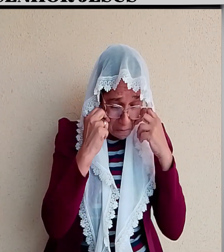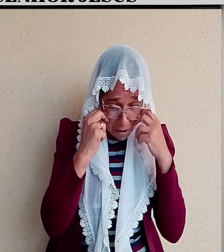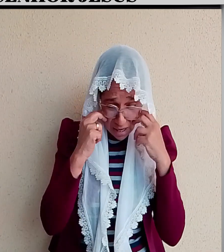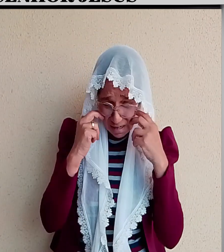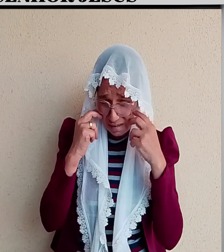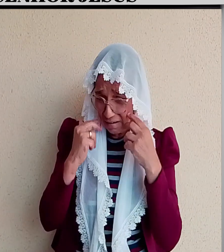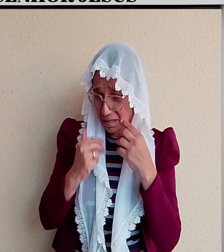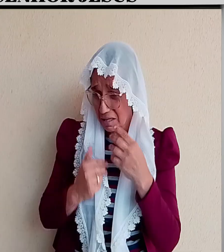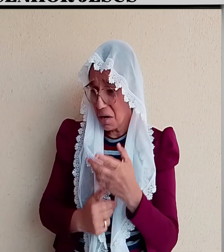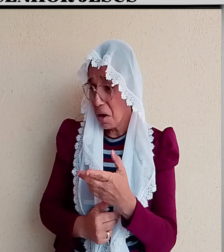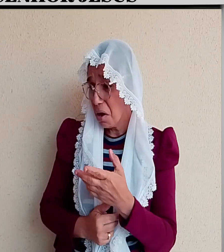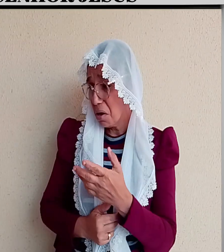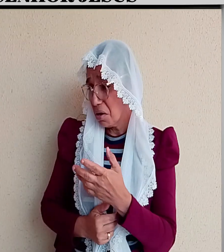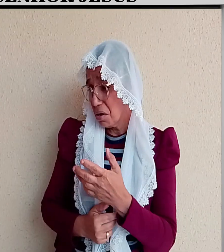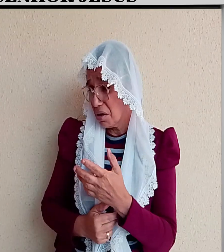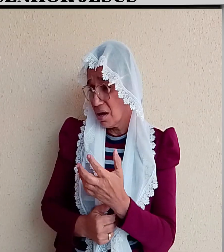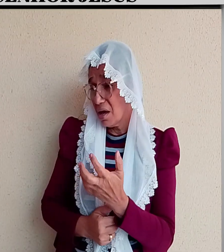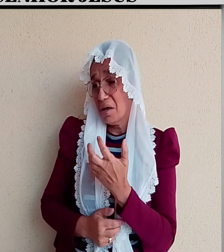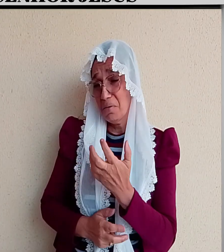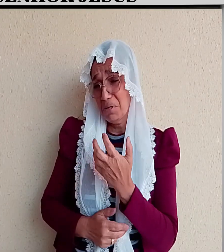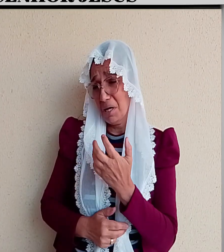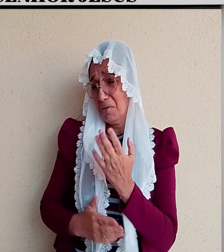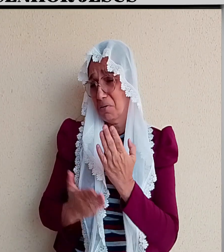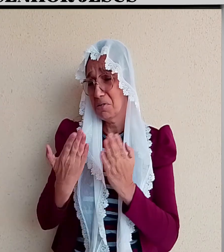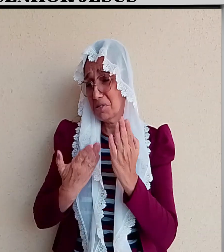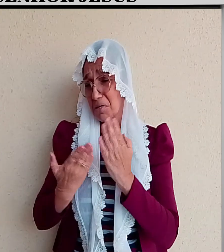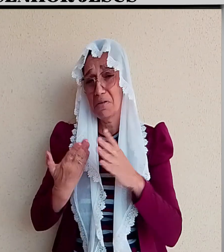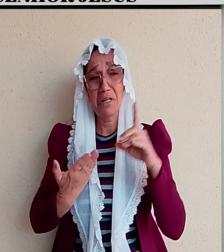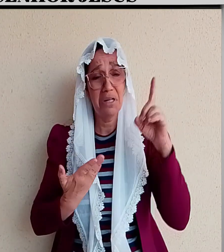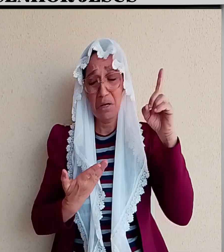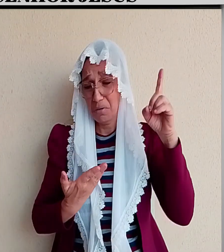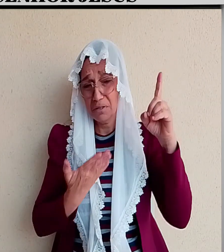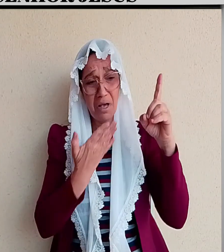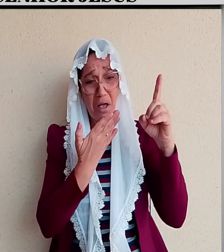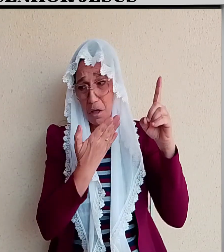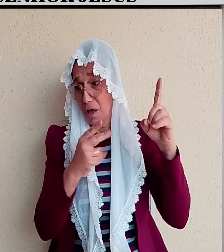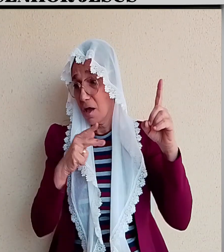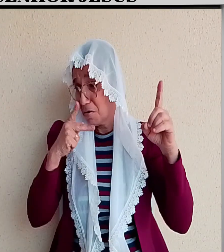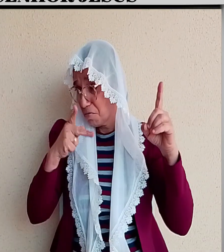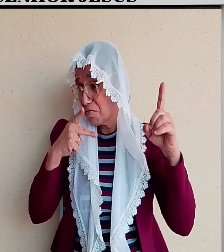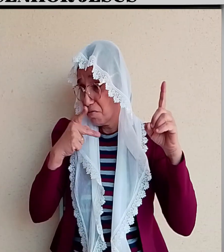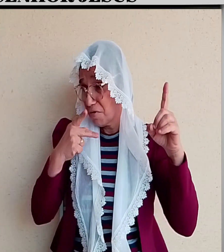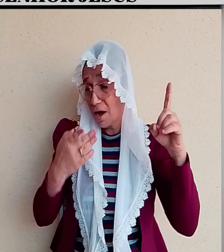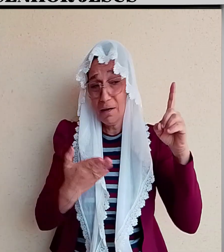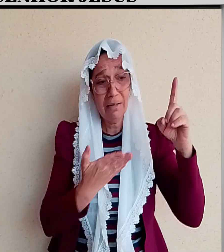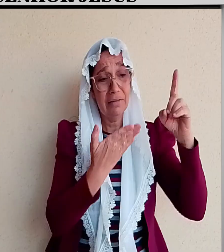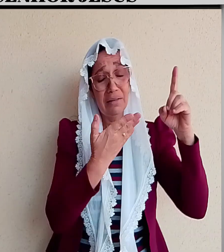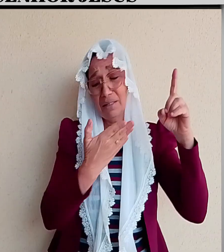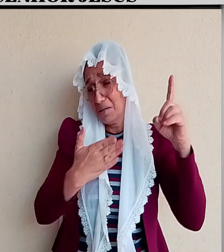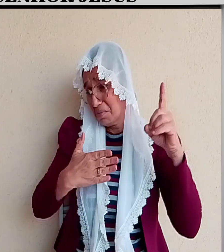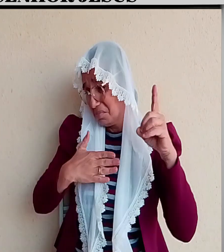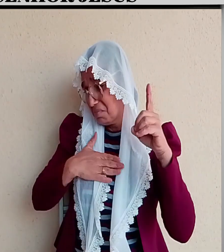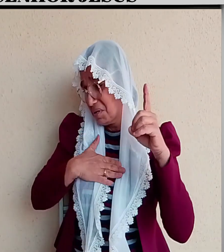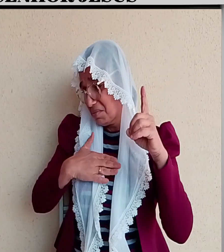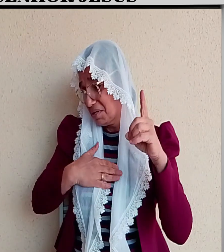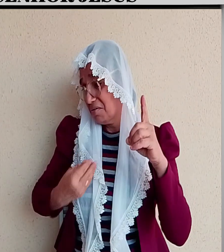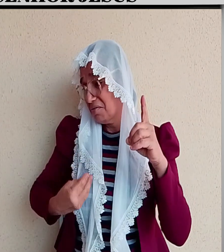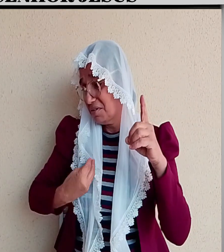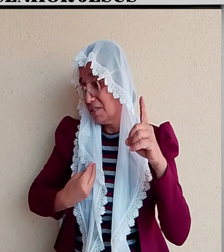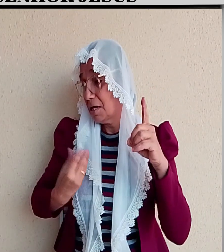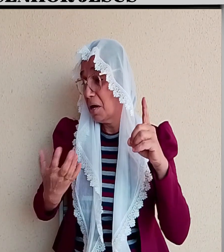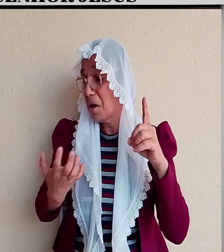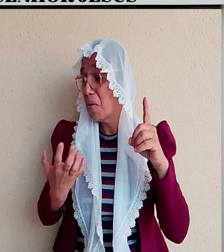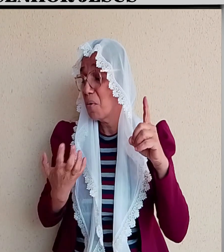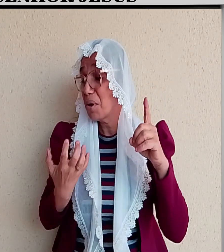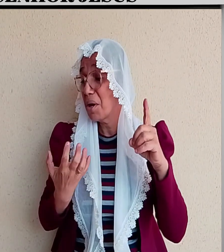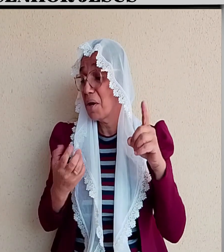boca. Glória a Jesus. É por isso que eu te prometi que essa boca vai ser minha, estes olhos serão meus olhos, este olhar será o meu